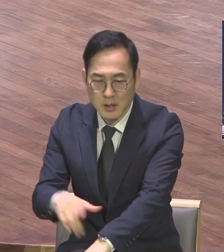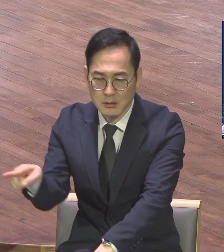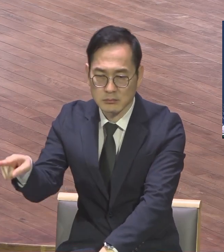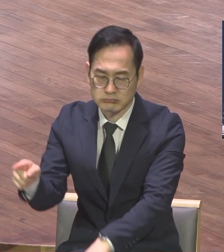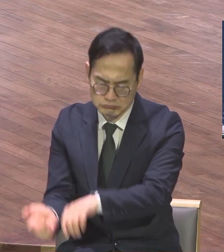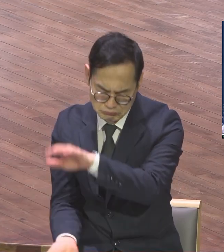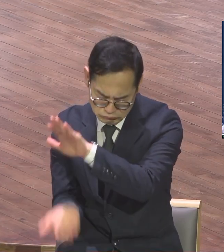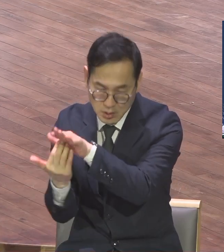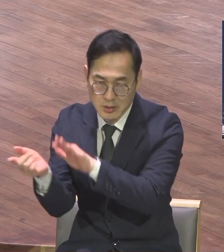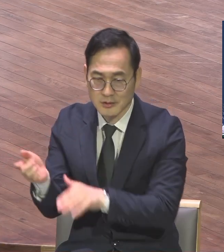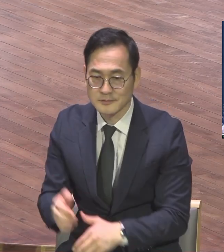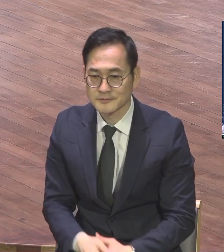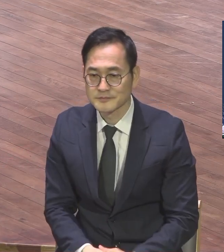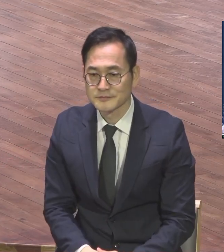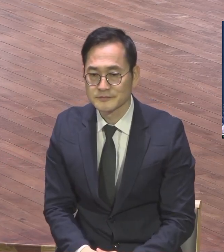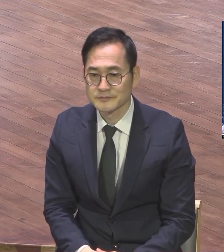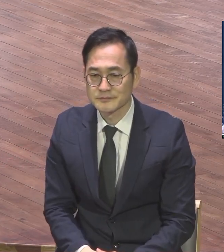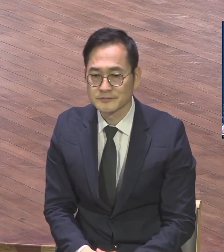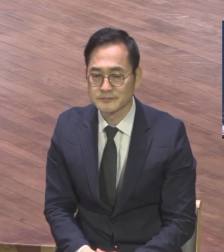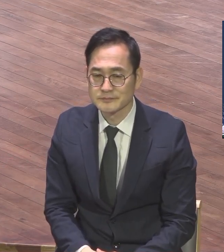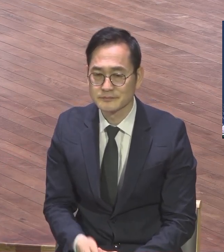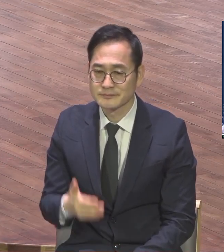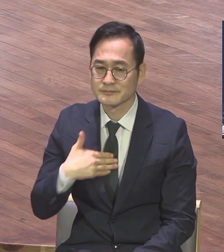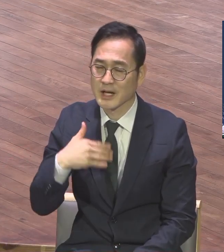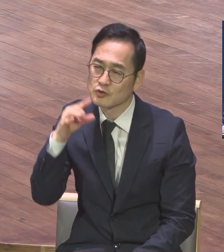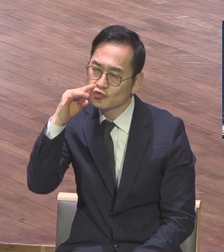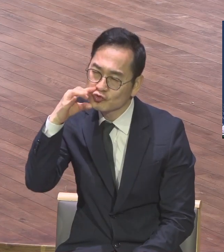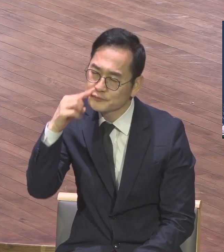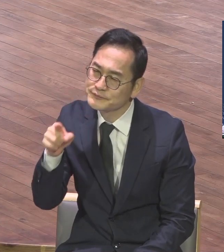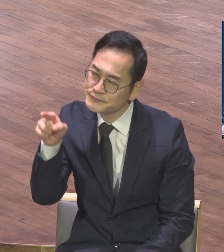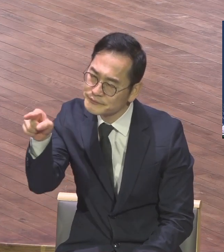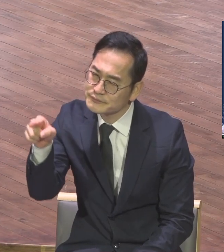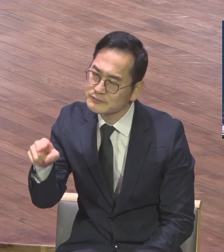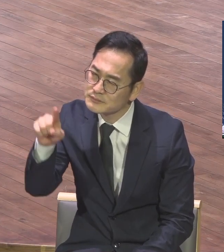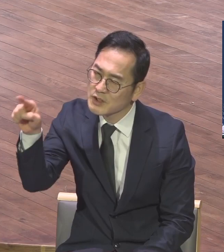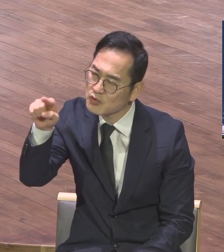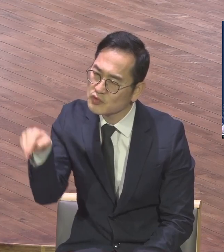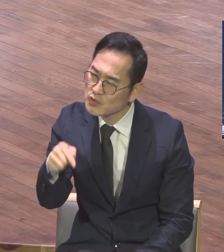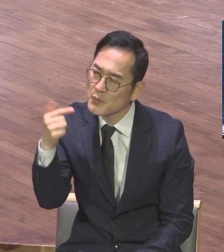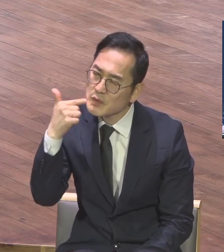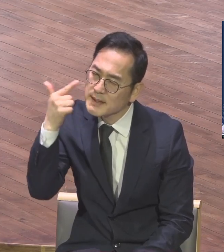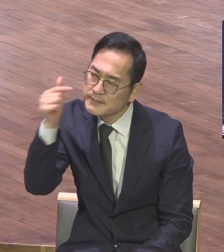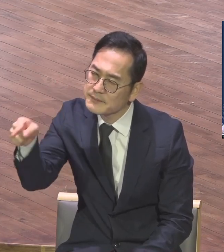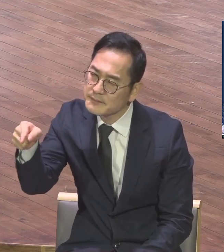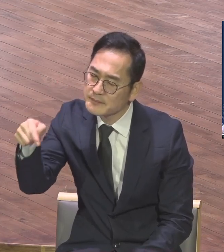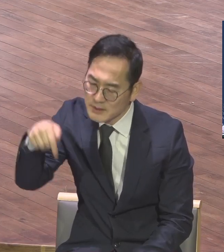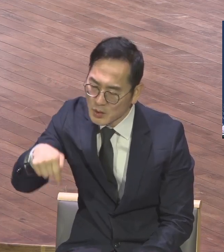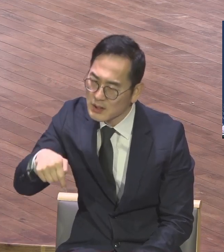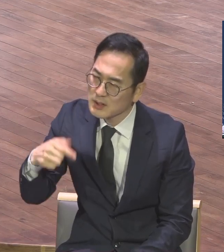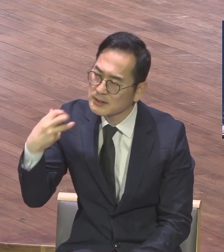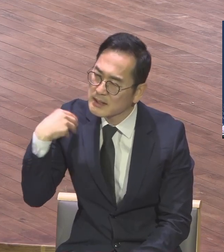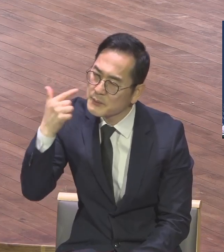목사님이십니다. 그런데 저는 항상 궁금했어요. 왜 정원주 목사님인가?